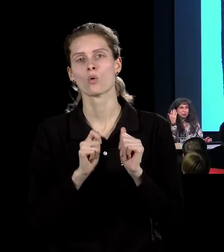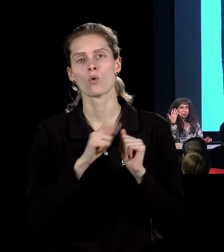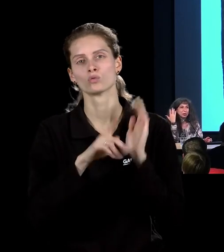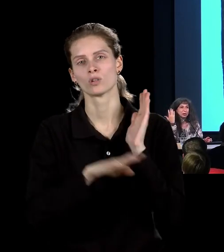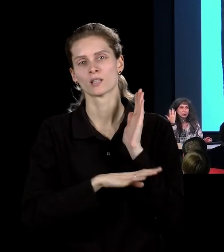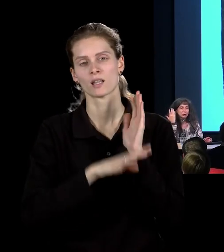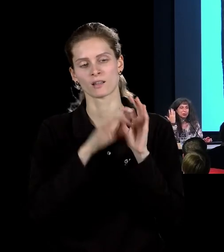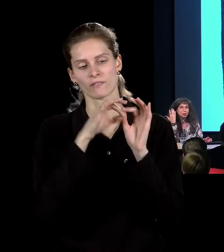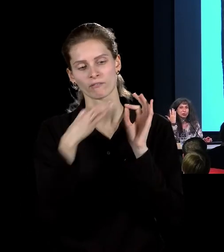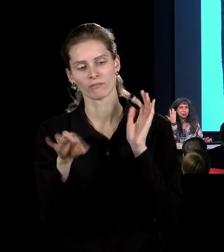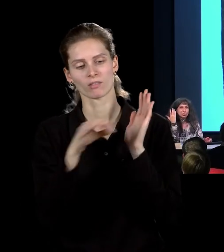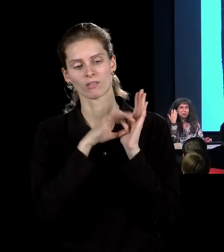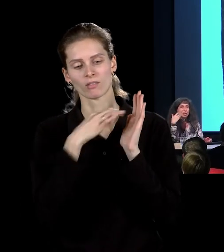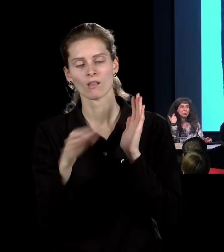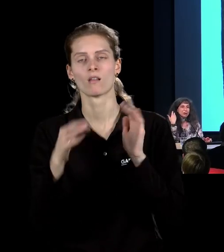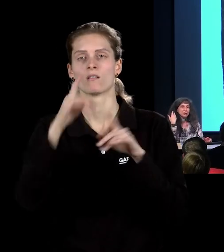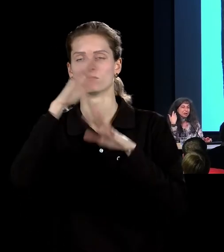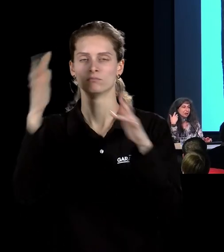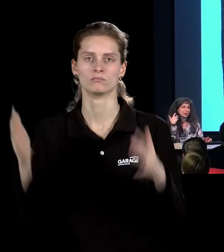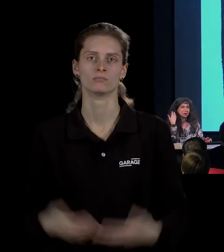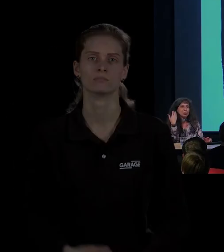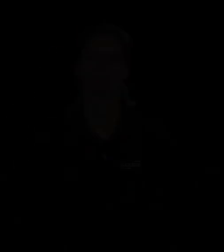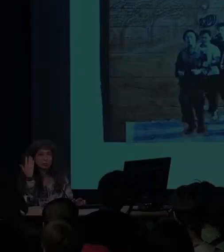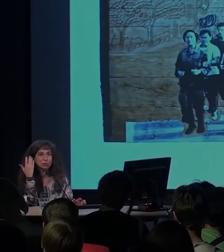этих самых его распадающихся огромных героев.